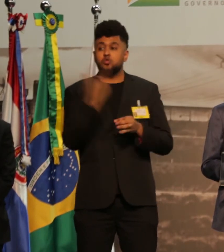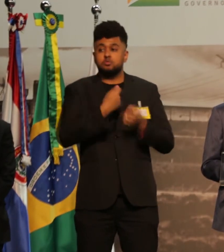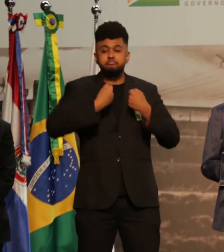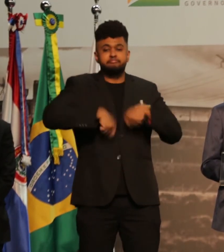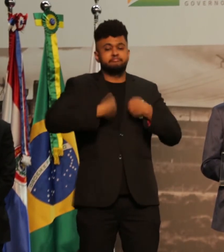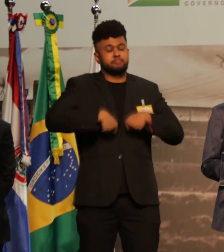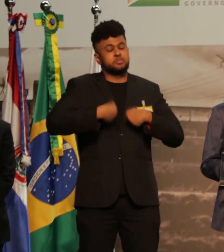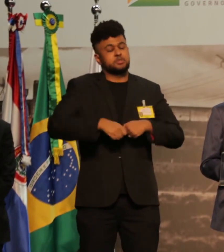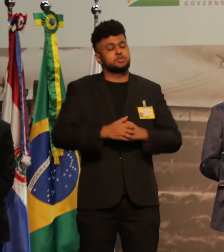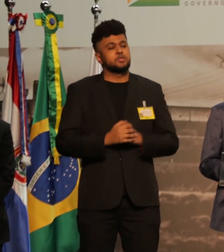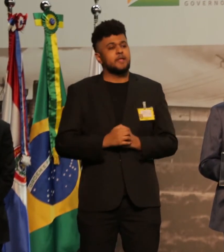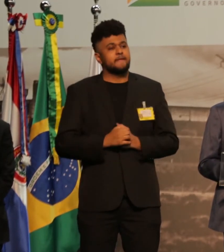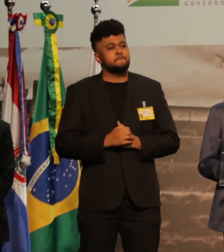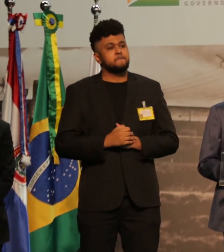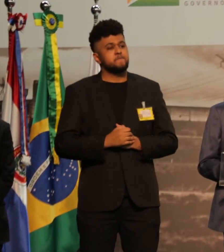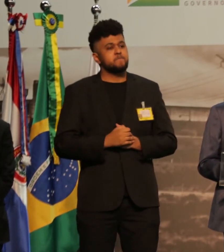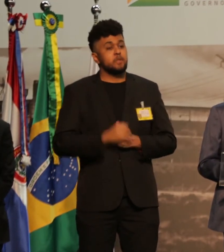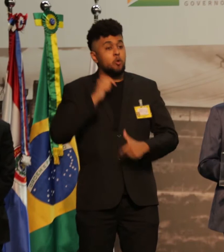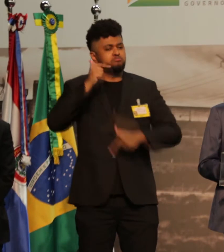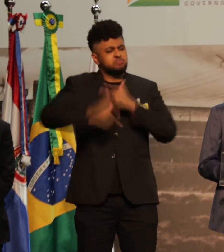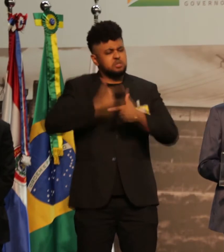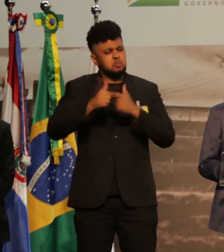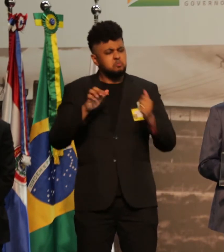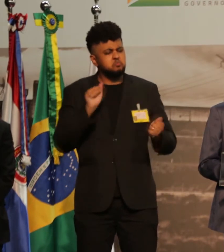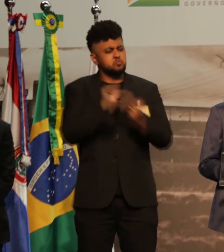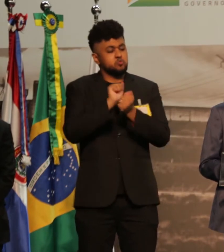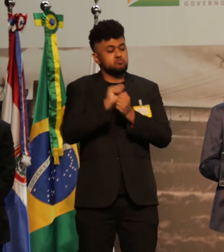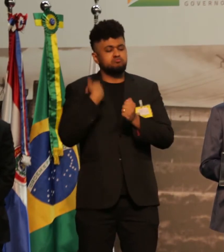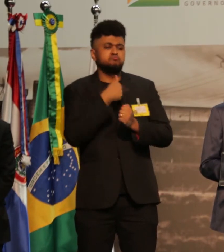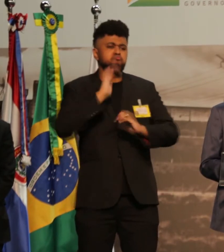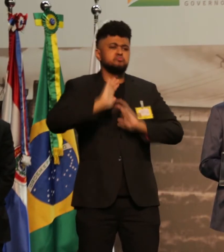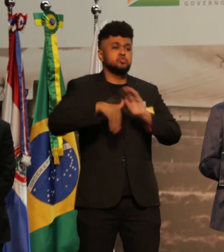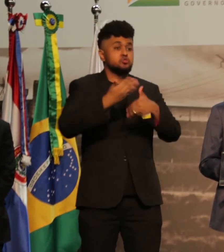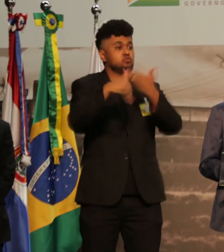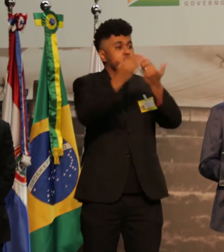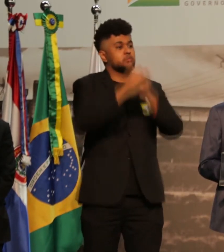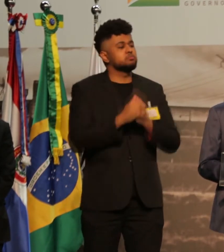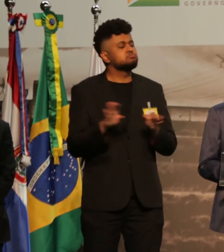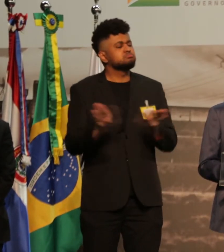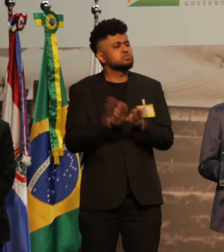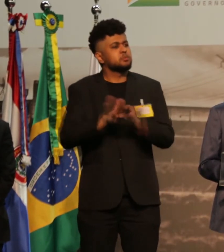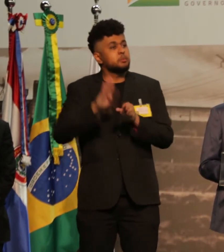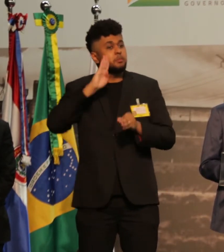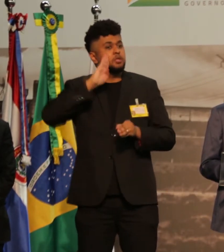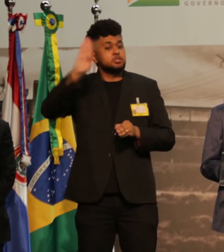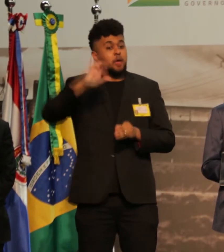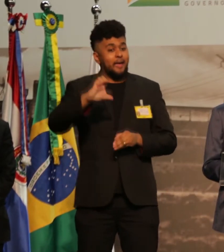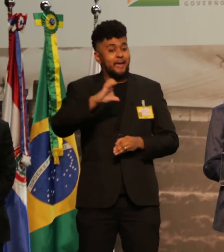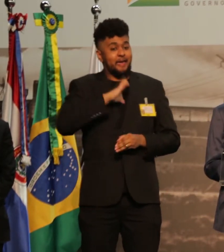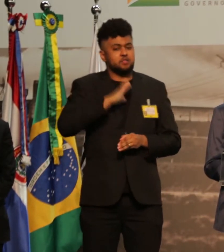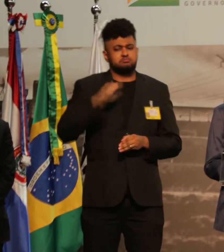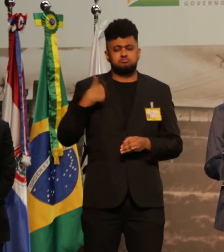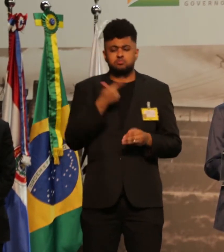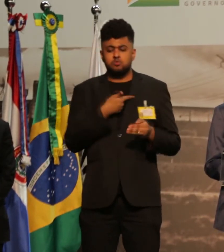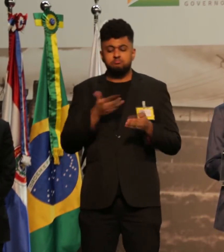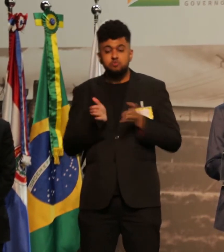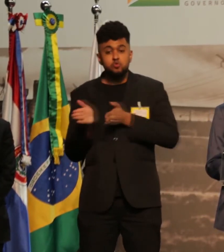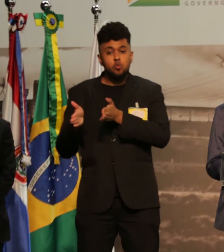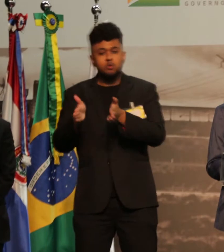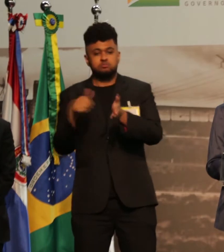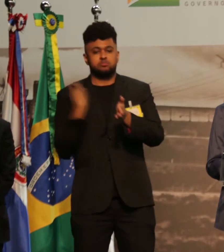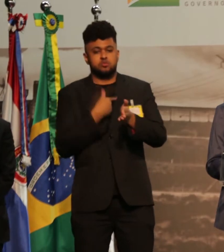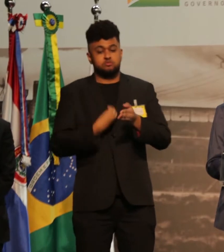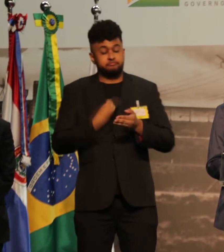demandas institucionais. O trabalho conjunto que desenvolvemos e os princípios éticos que lotearam